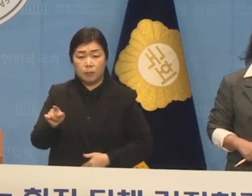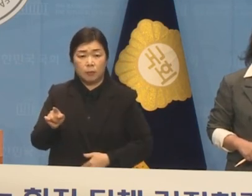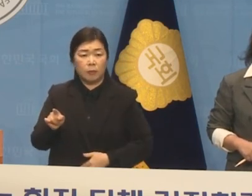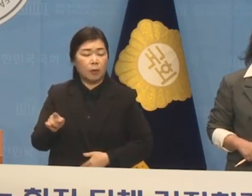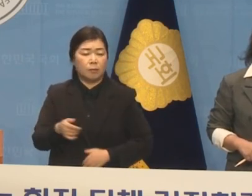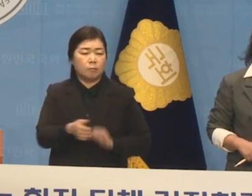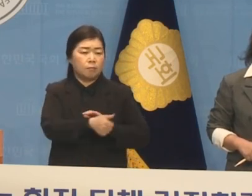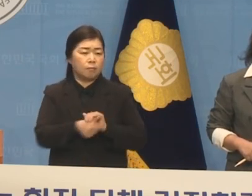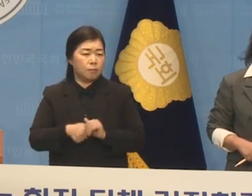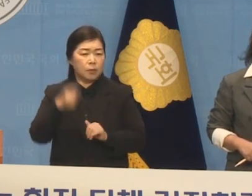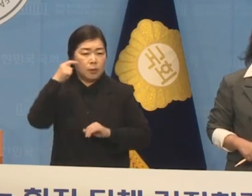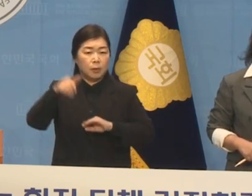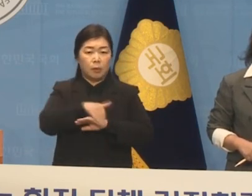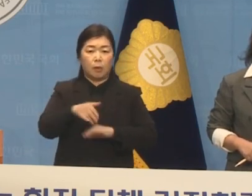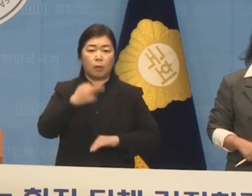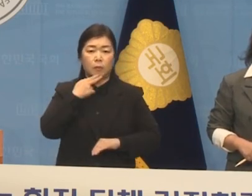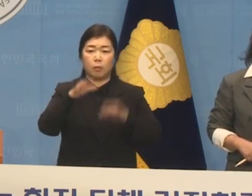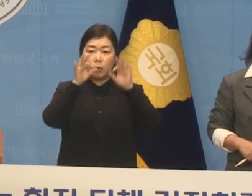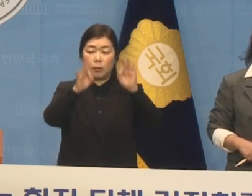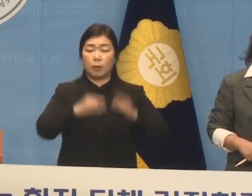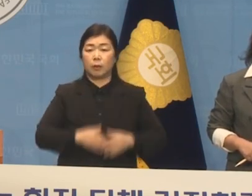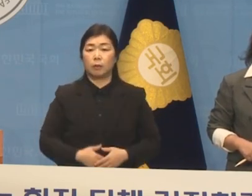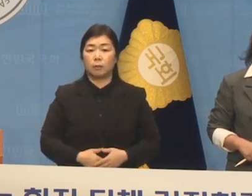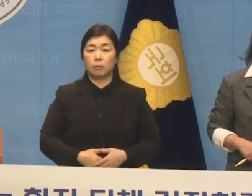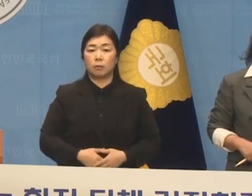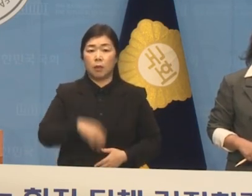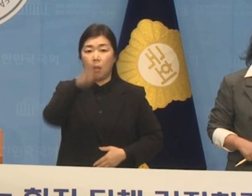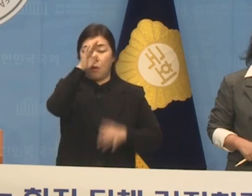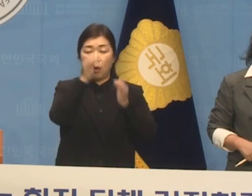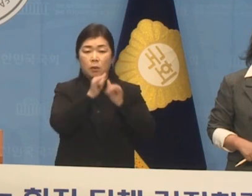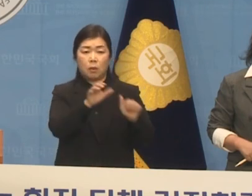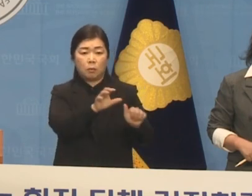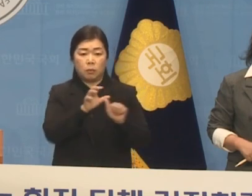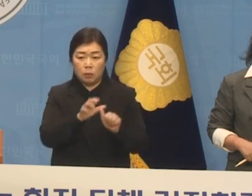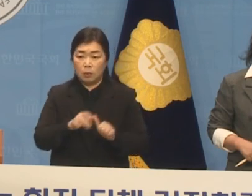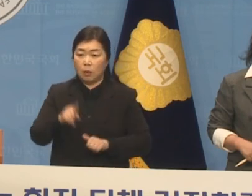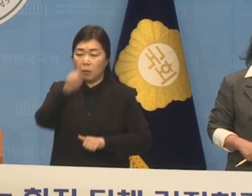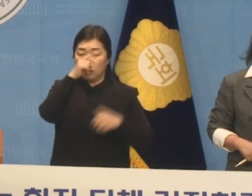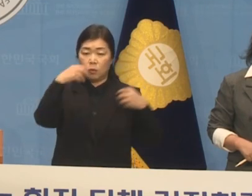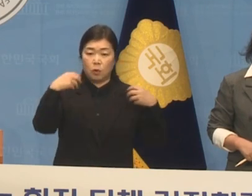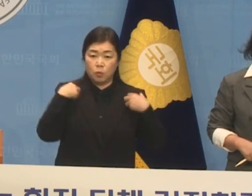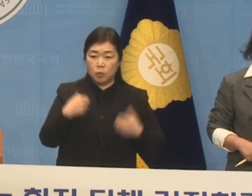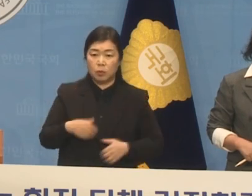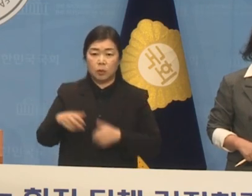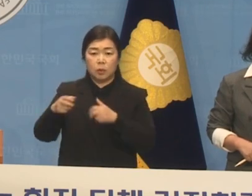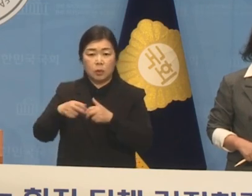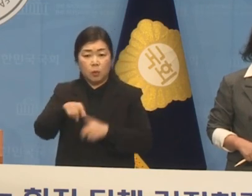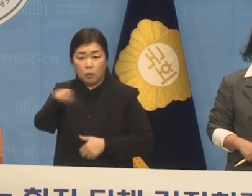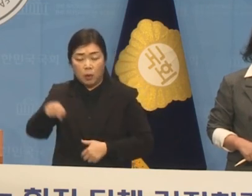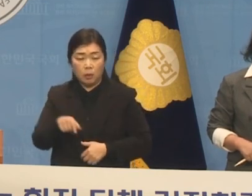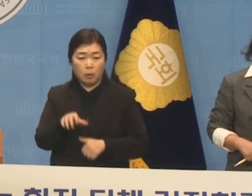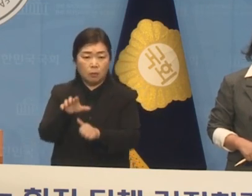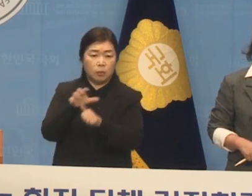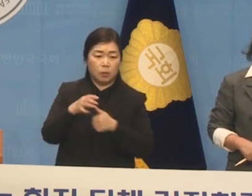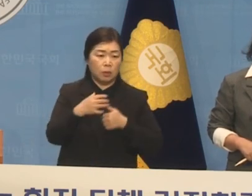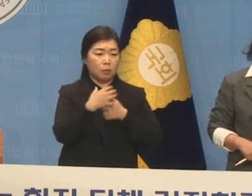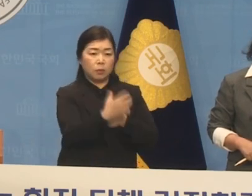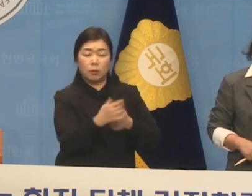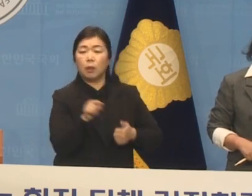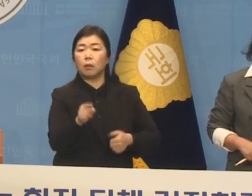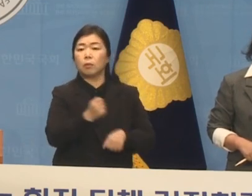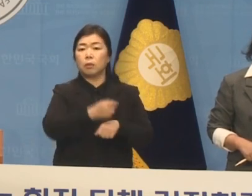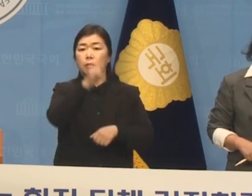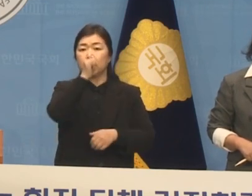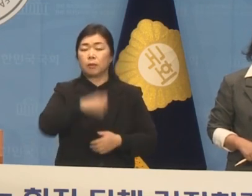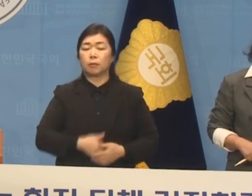없어 보입니다. 환자를 볼모로 정부와 의료계 모두가 치킨 게임을 하고 있습니다.